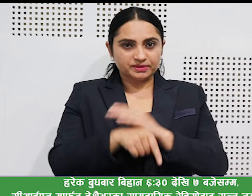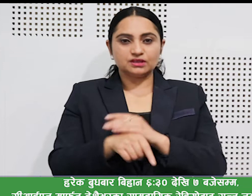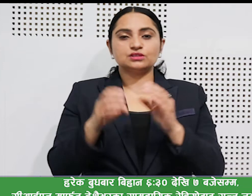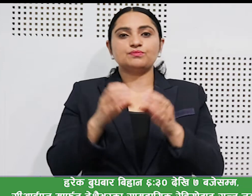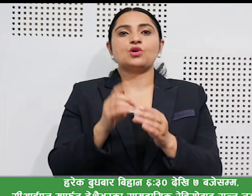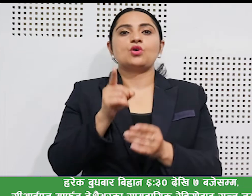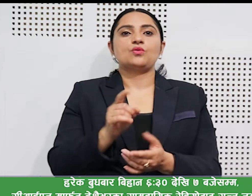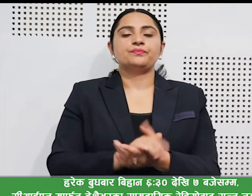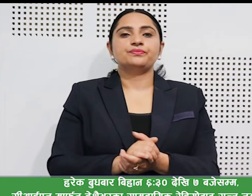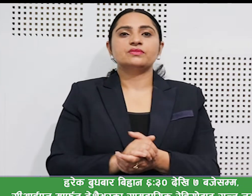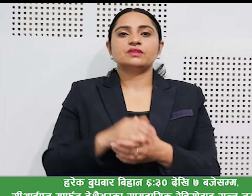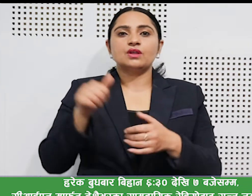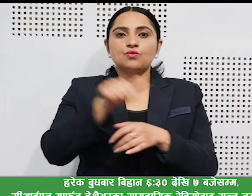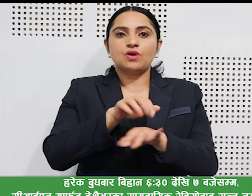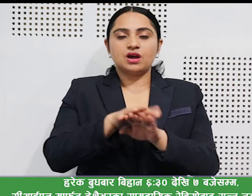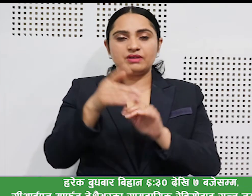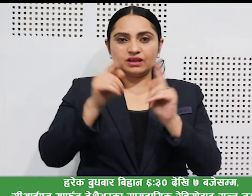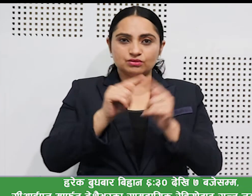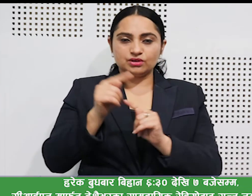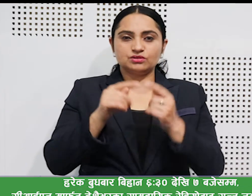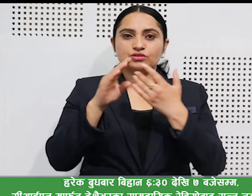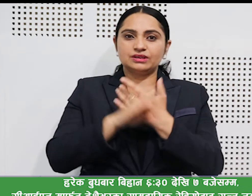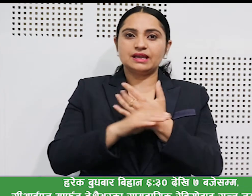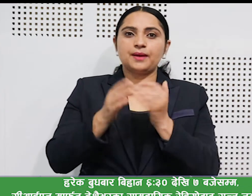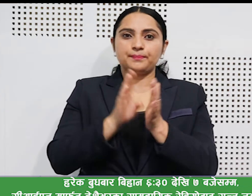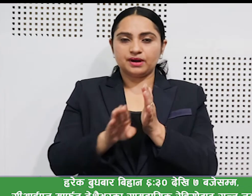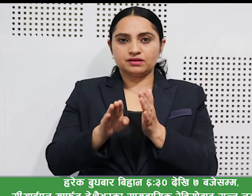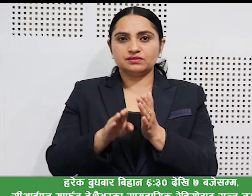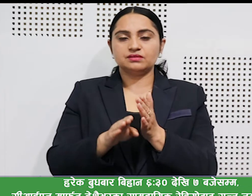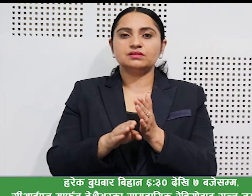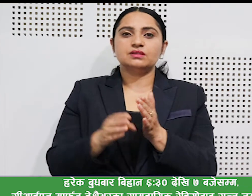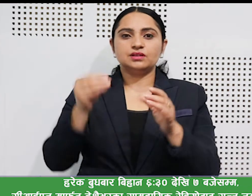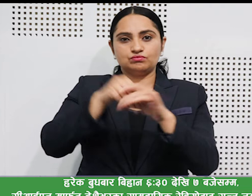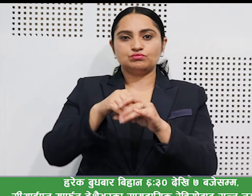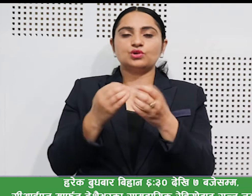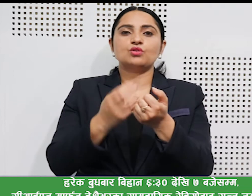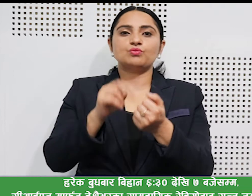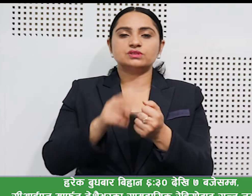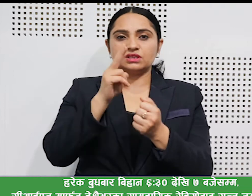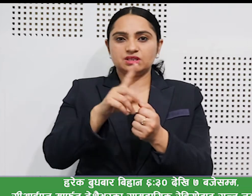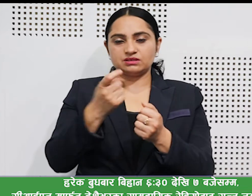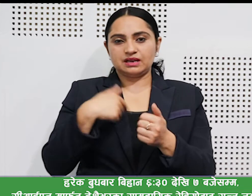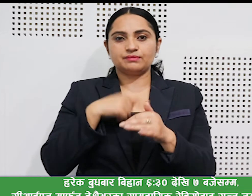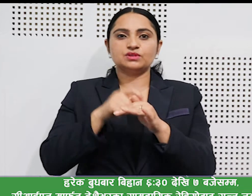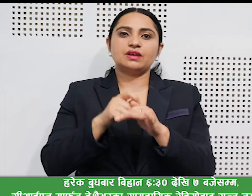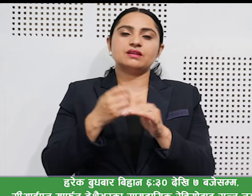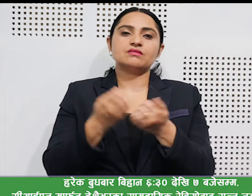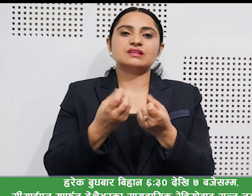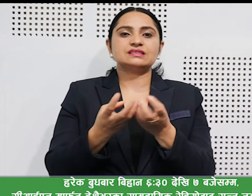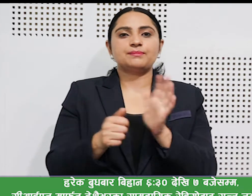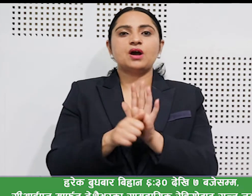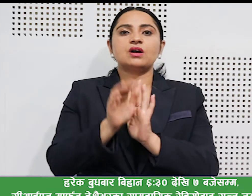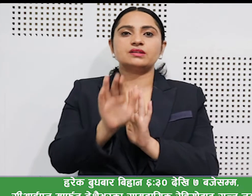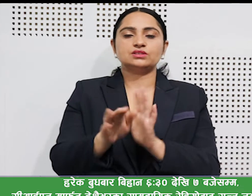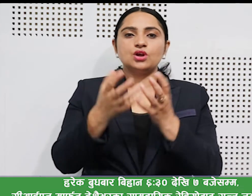वर्ग हो। यिनीहरूलाई हामीले कुनै न कुनै कोडबाट सम्बोधन गर्नै पर्छ। त्यसको लागि चाहिँ हामी तयारी गर्ने हिसाबमा अगाडि छौँ र